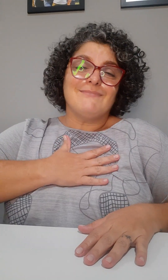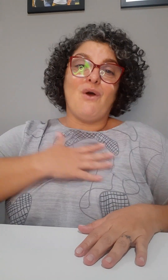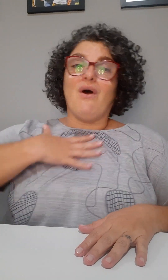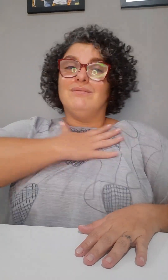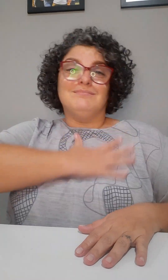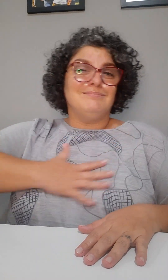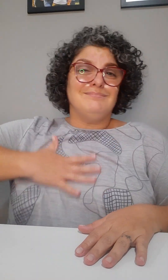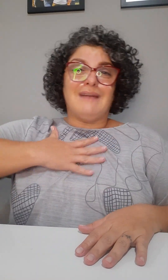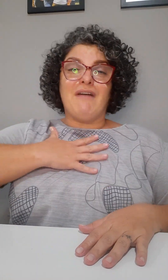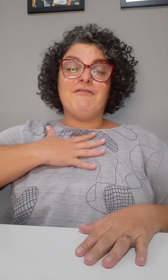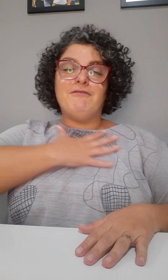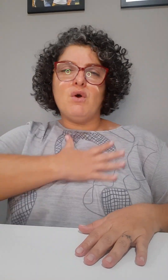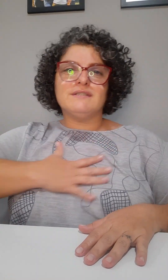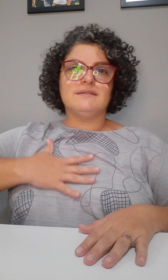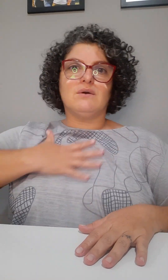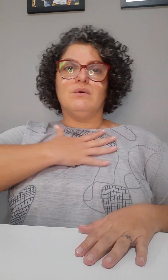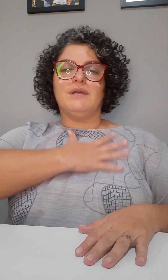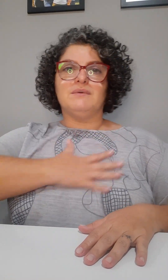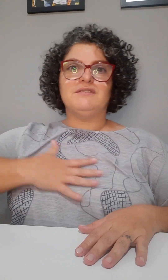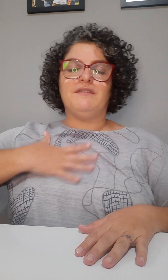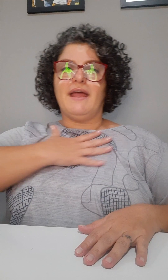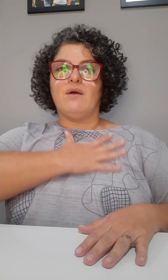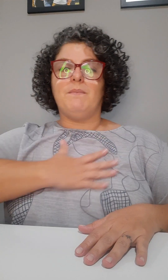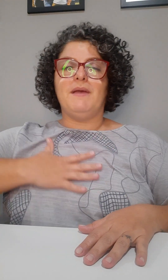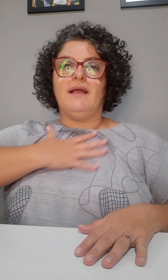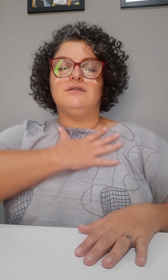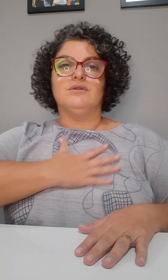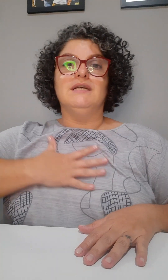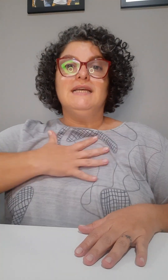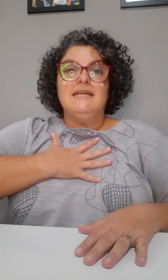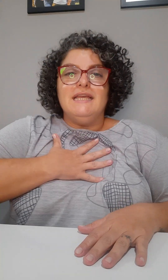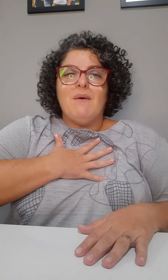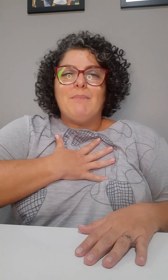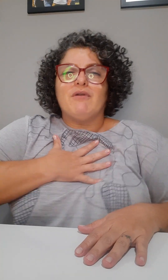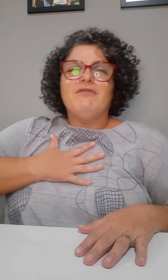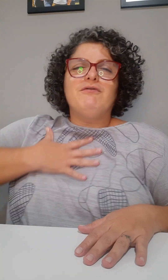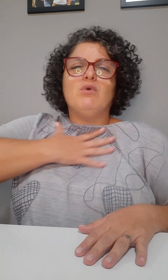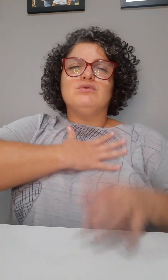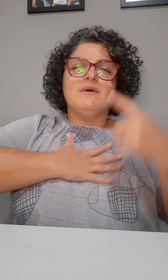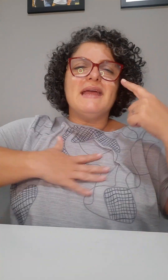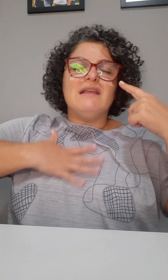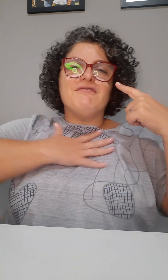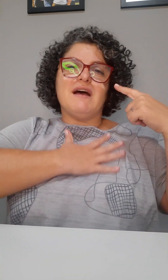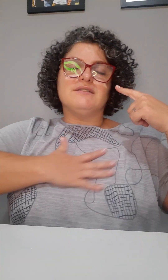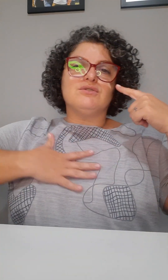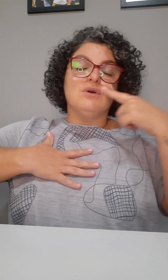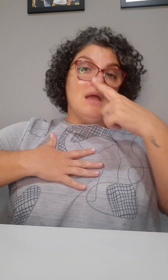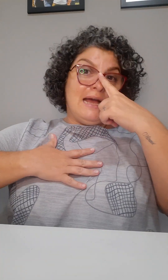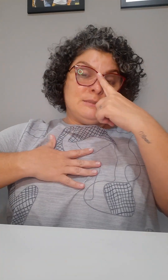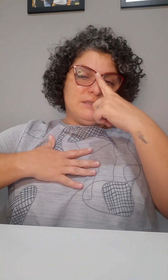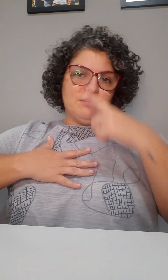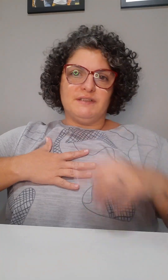ó, a força com que eu esfrego o peito e eu aprofundo ele e faço a expressão